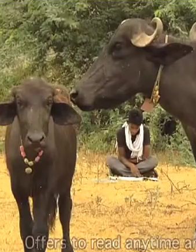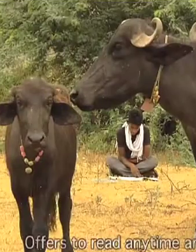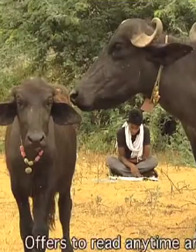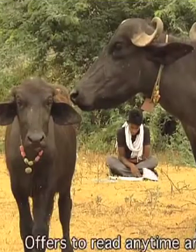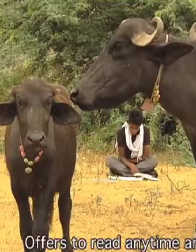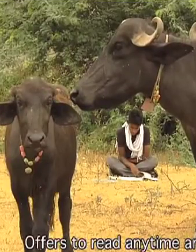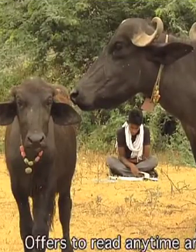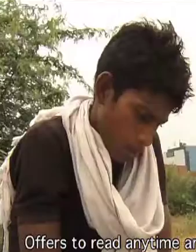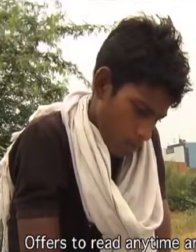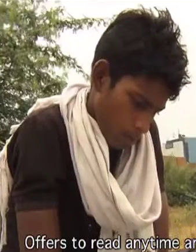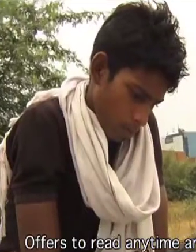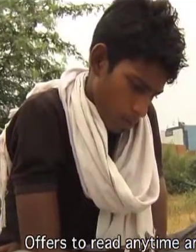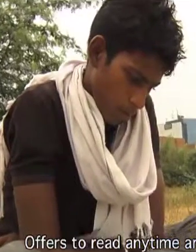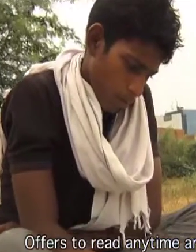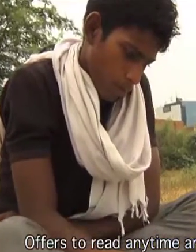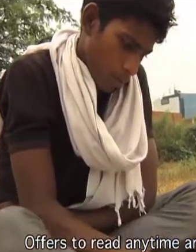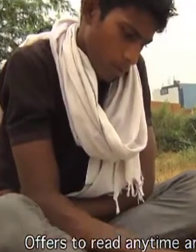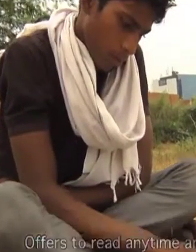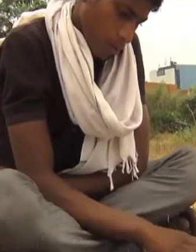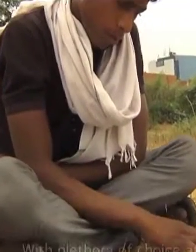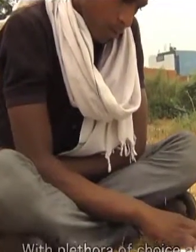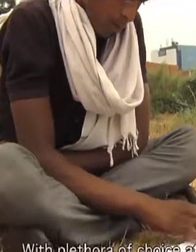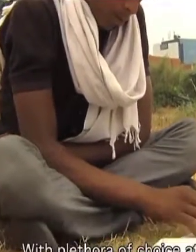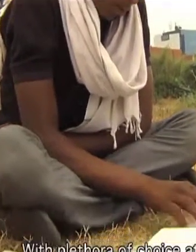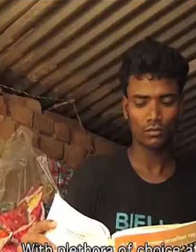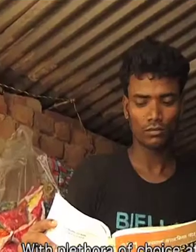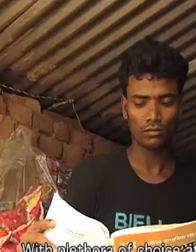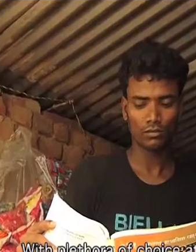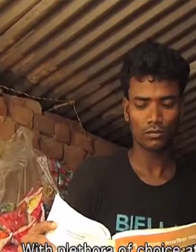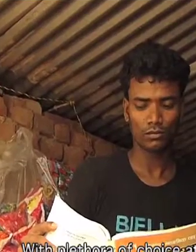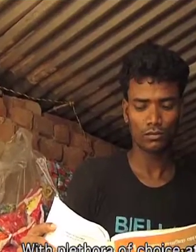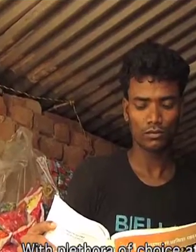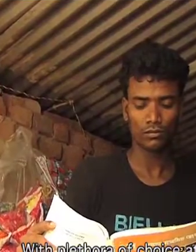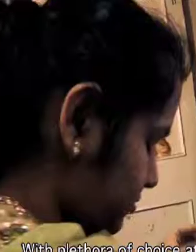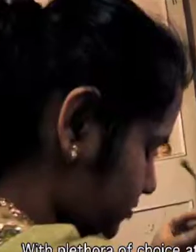कभी पढ़े हम कहीं पढ़े वे विषय की लोच से,